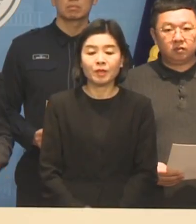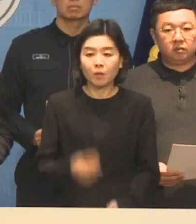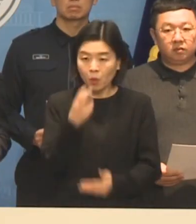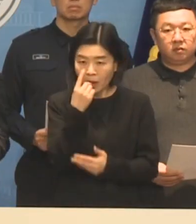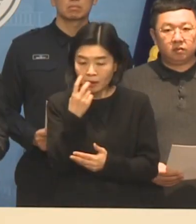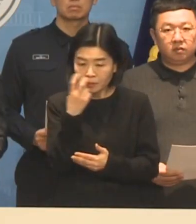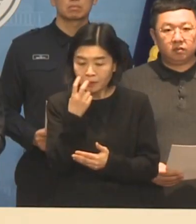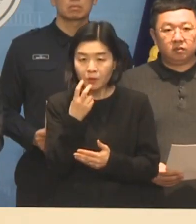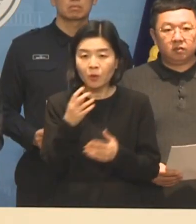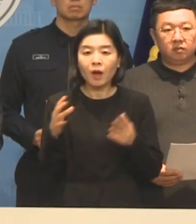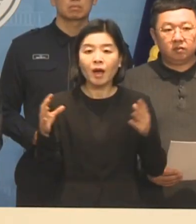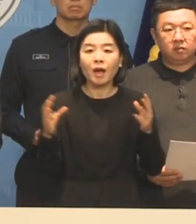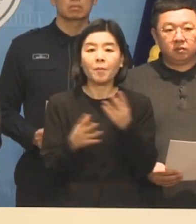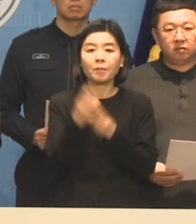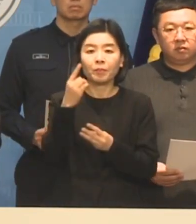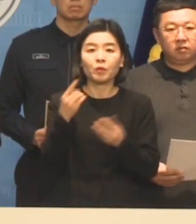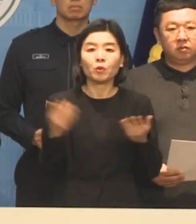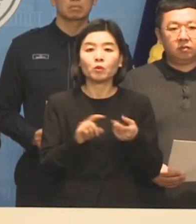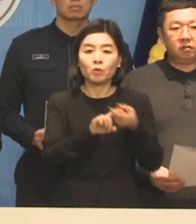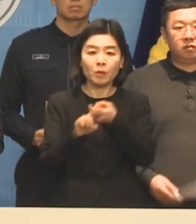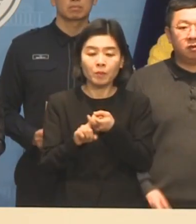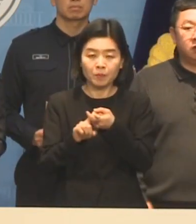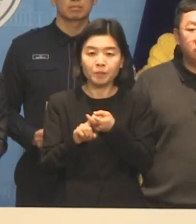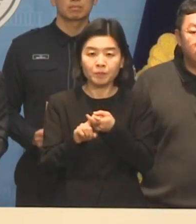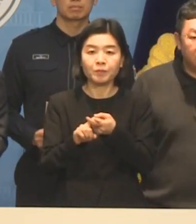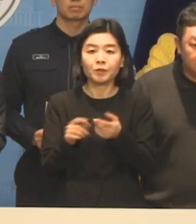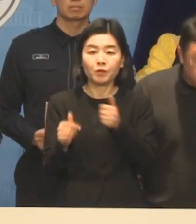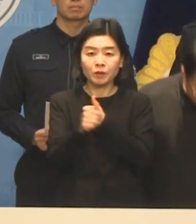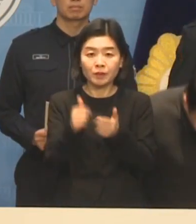보안검색 통합노동조합 공민천 위원장님,